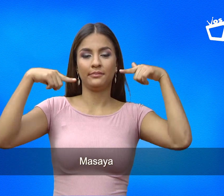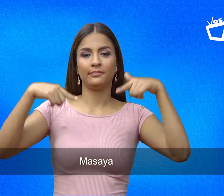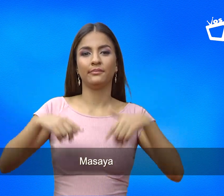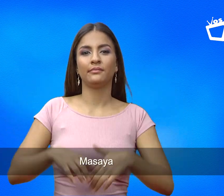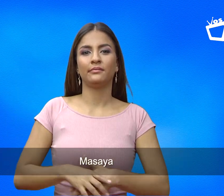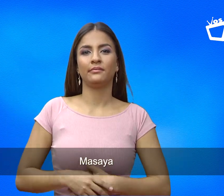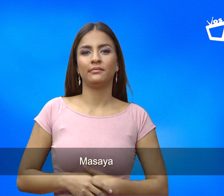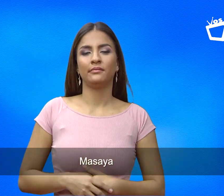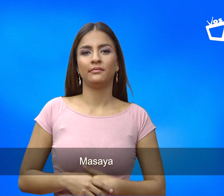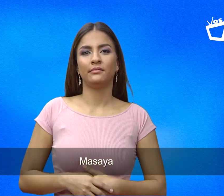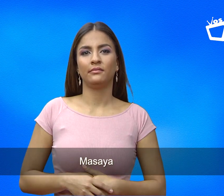allá